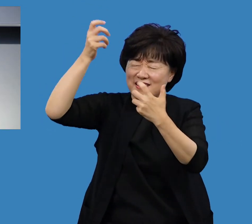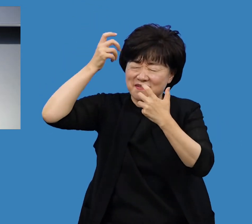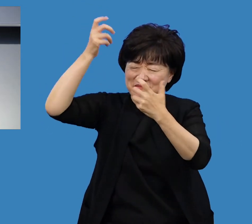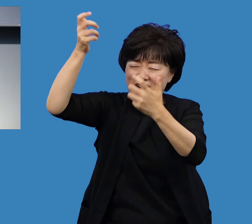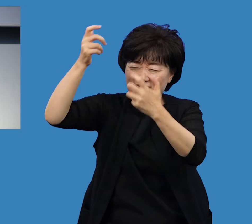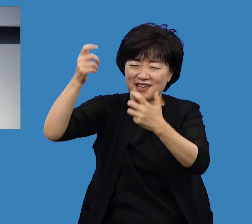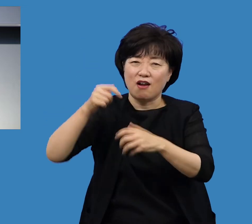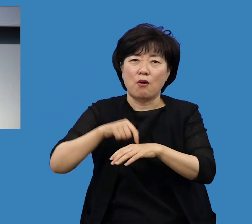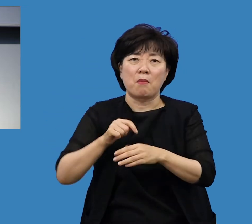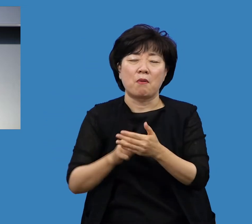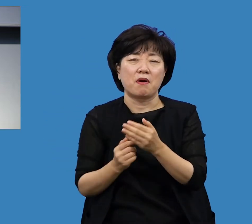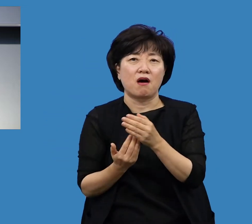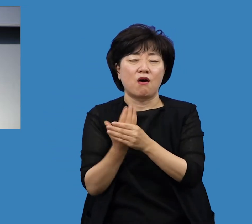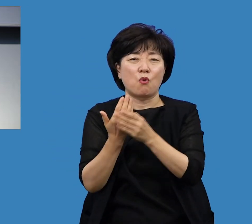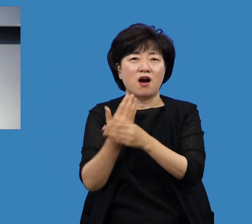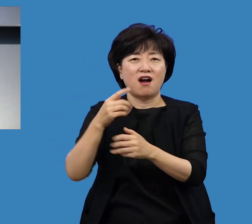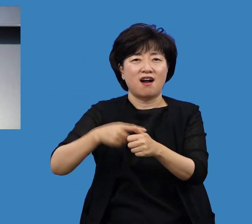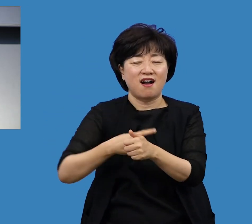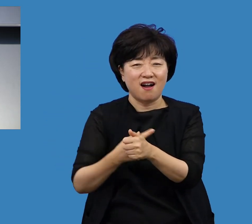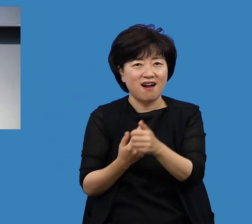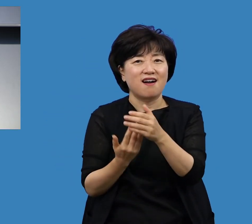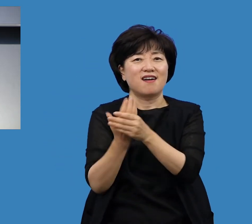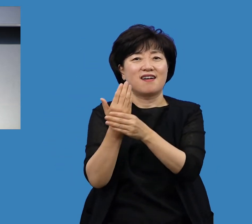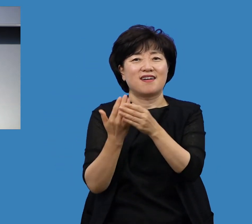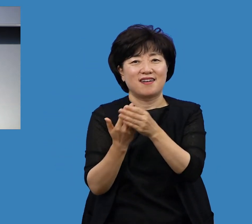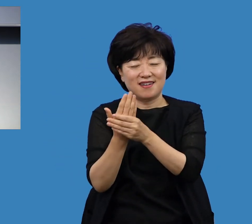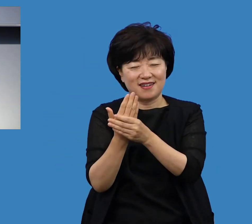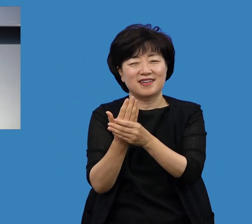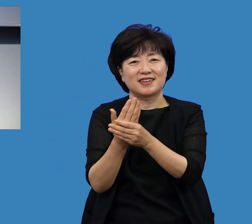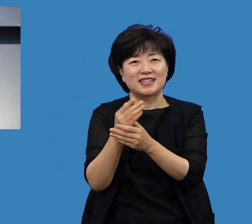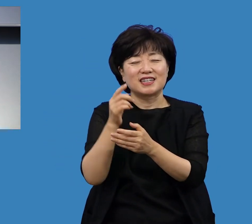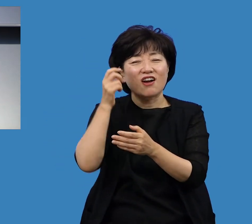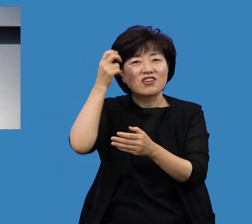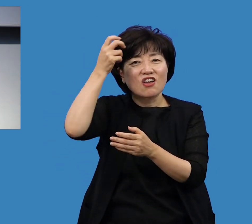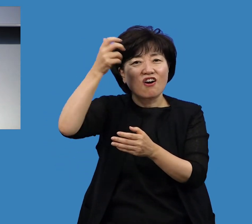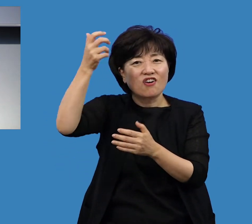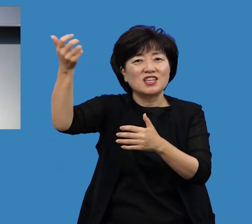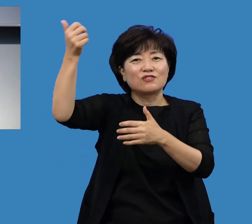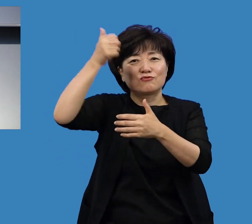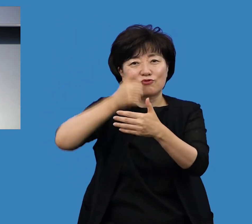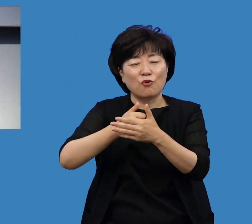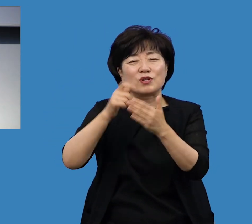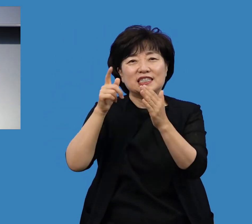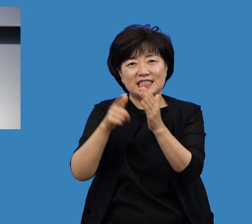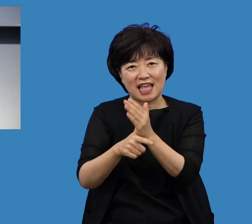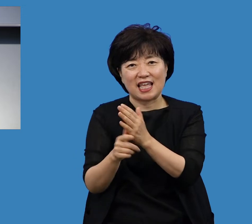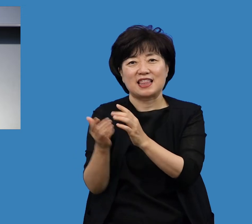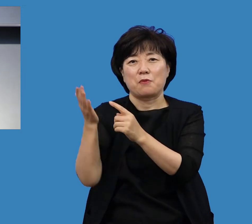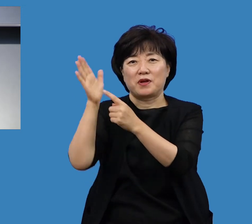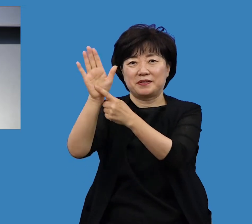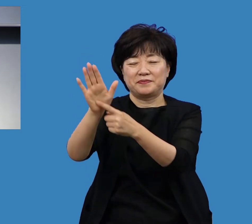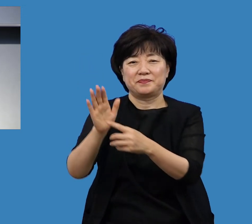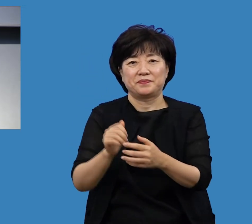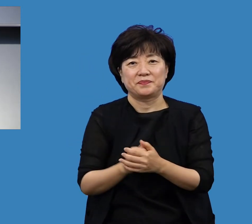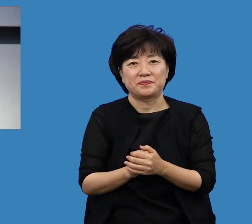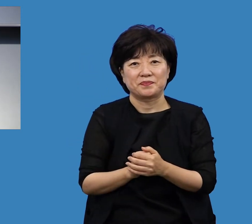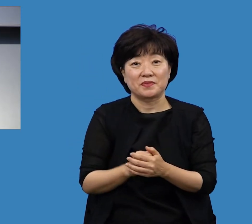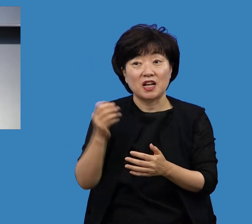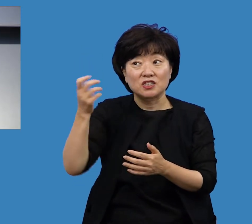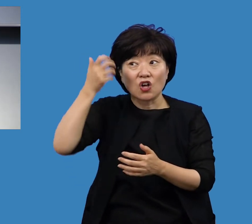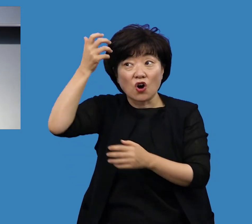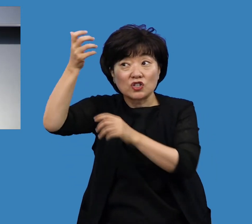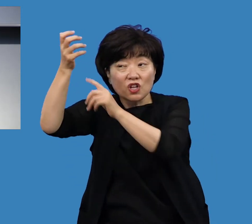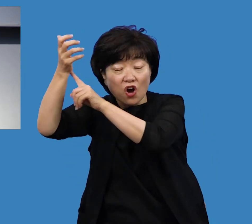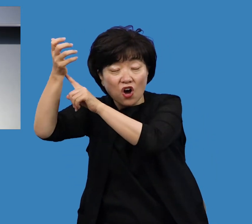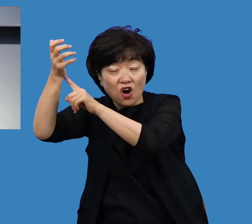시작합니다. 이게 여러분 영이 우리 안에 일어났을 때 일어나는 현상입니다. 이건 성령뿐만이 아니라 다른 영을